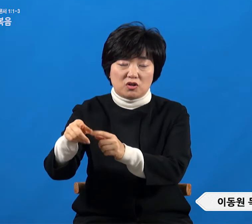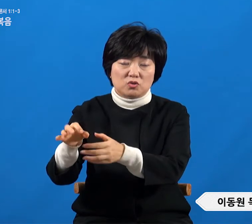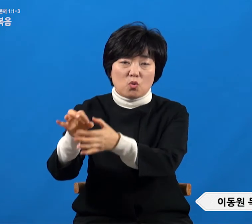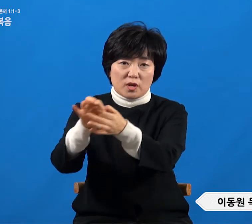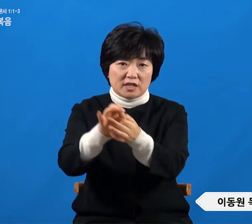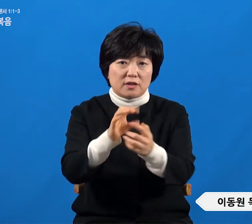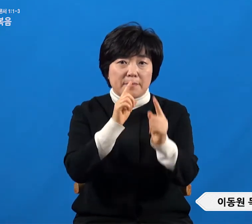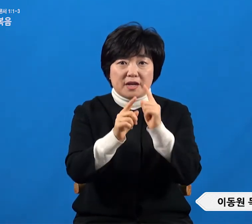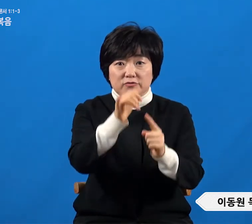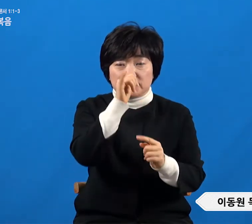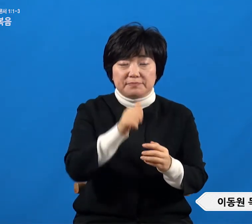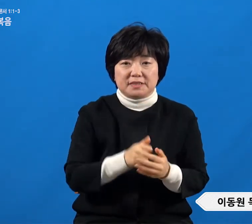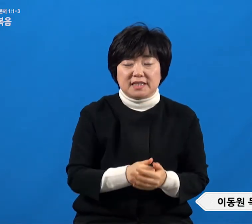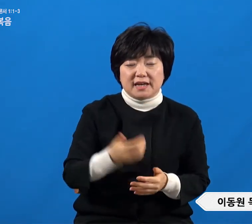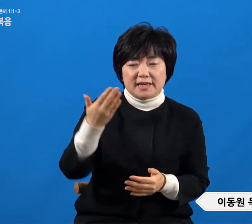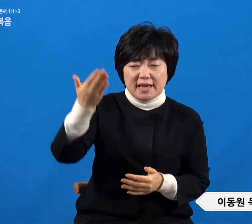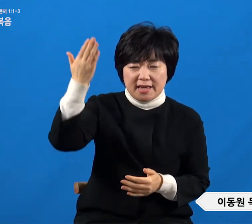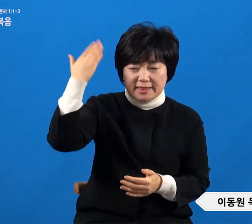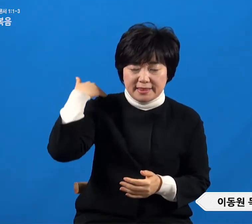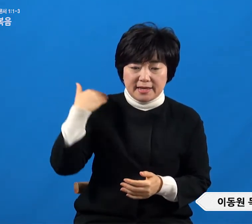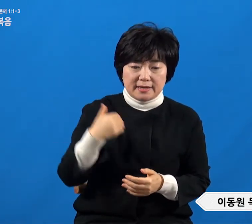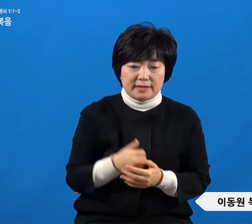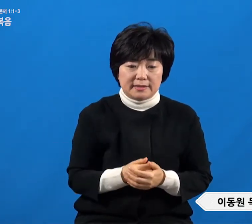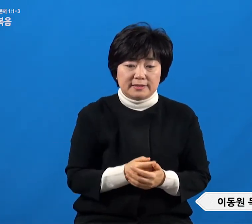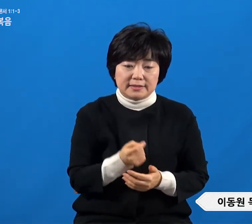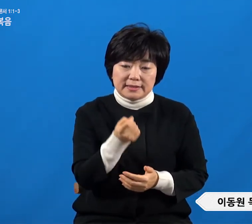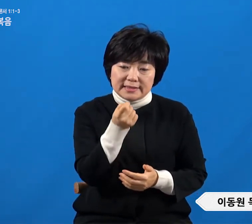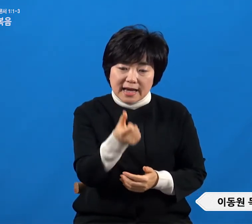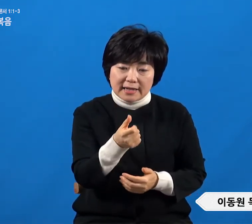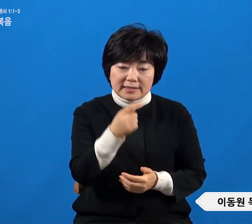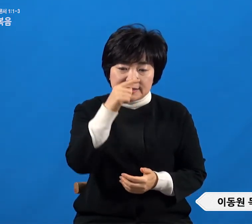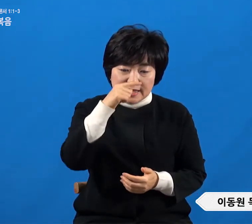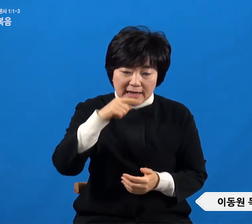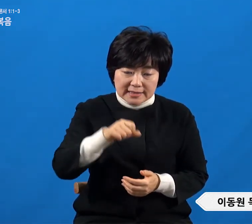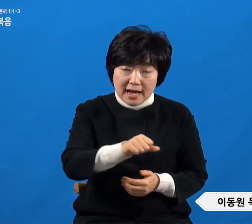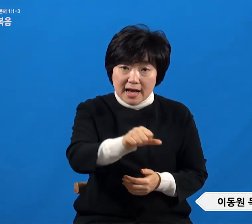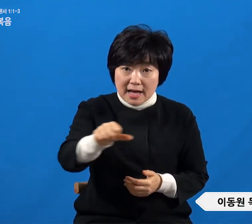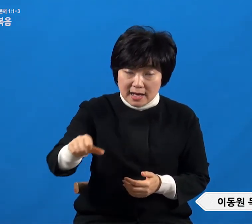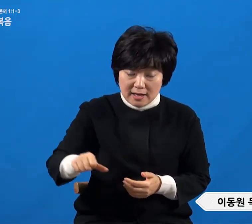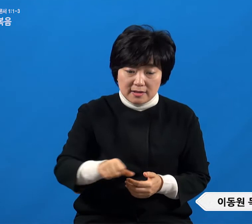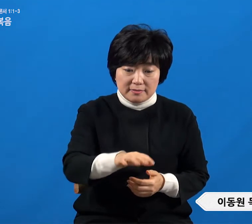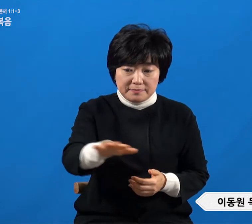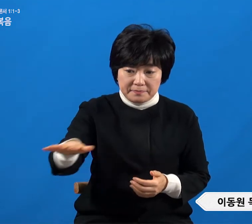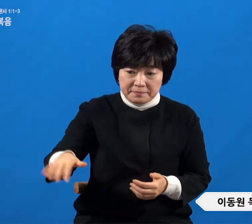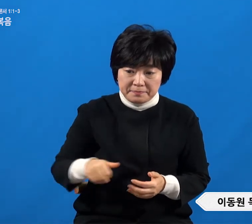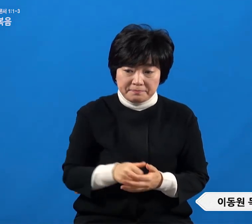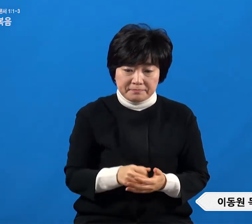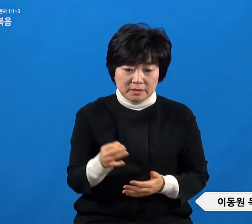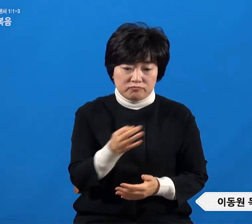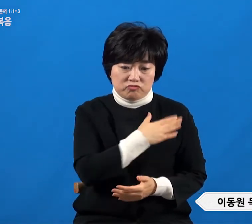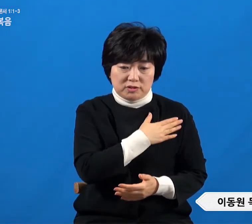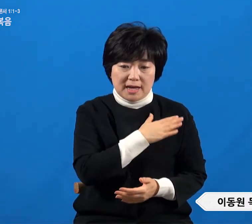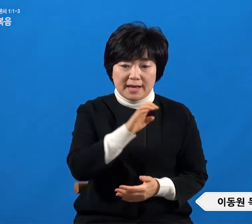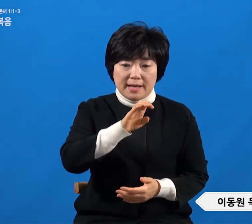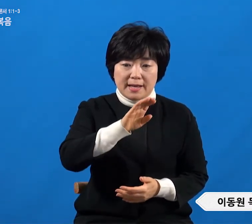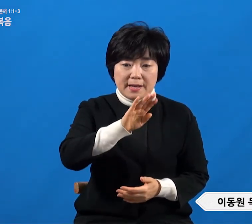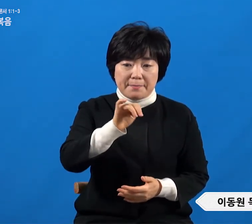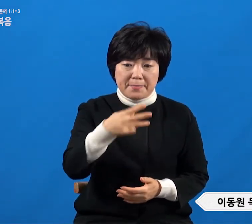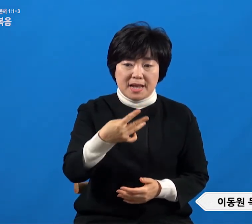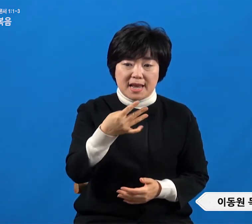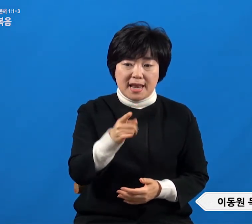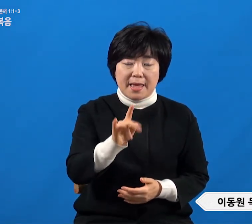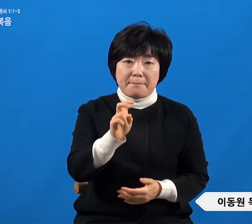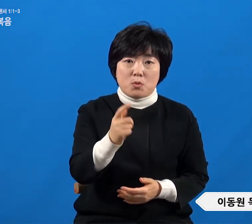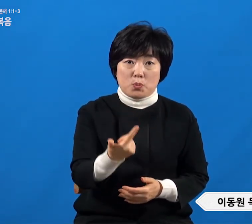1세기에 소아시아, 골로새 지방에 살고 있던 매우 부유하고 또 유력한 인사였던 빌레몬. 그는 어느 날